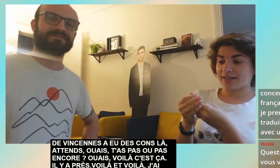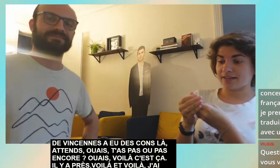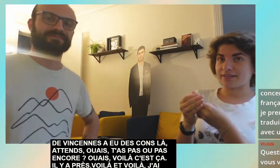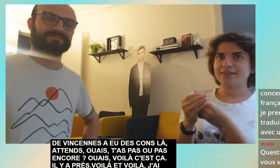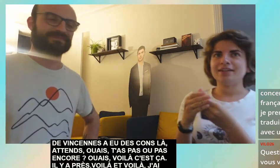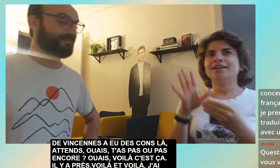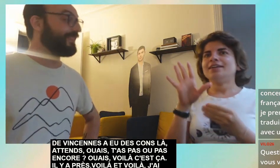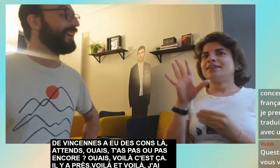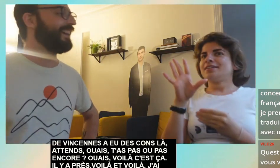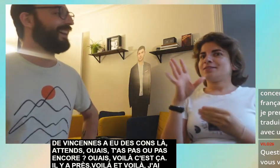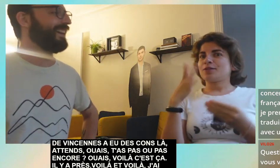Là. Voilà.